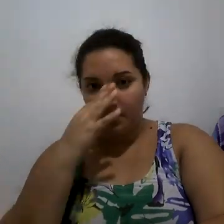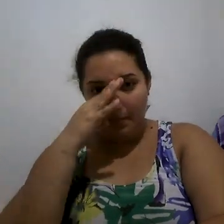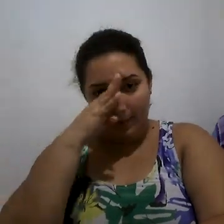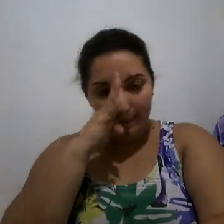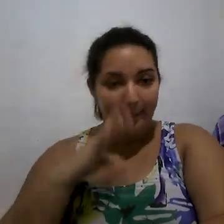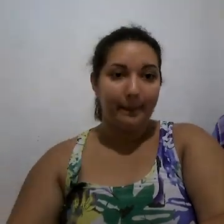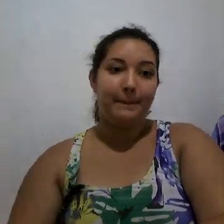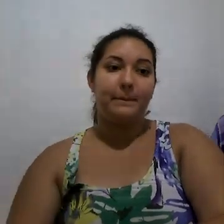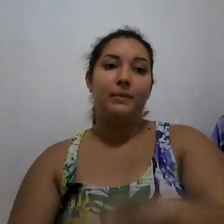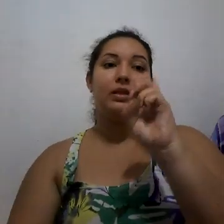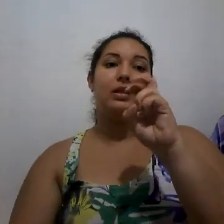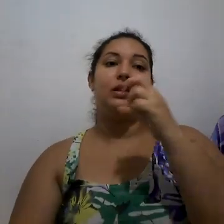5, 3.